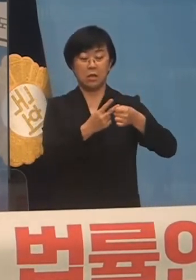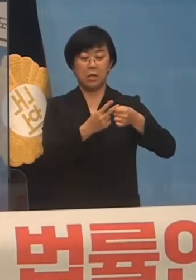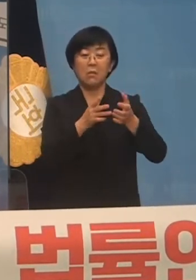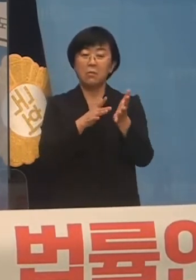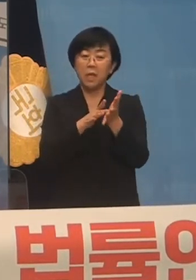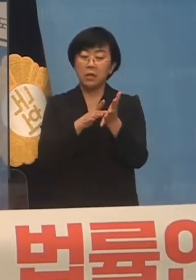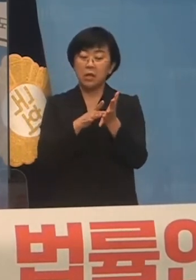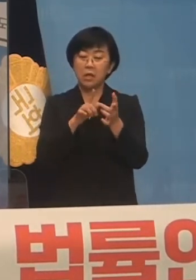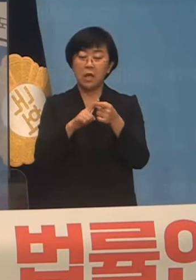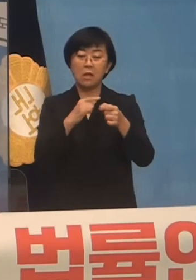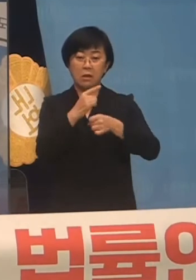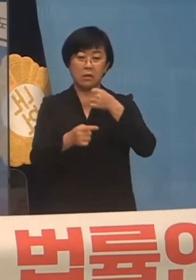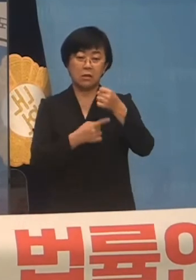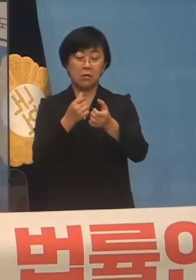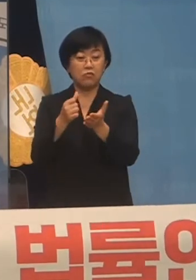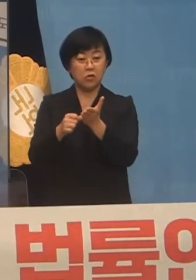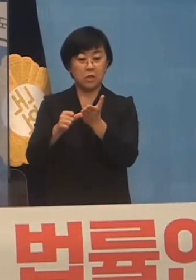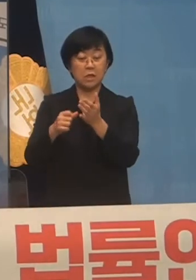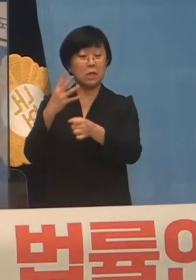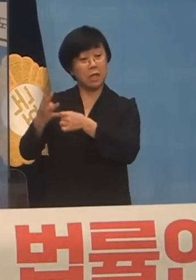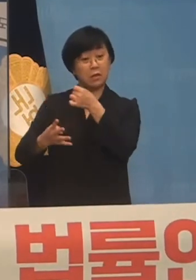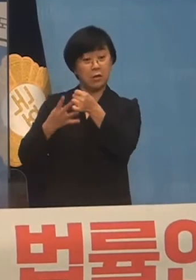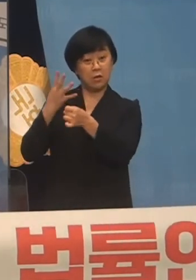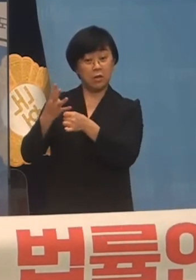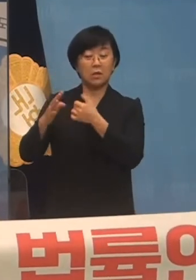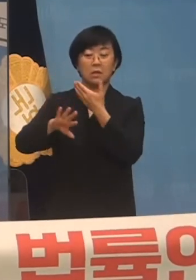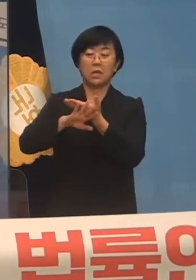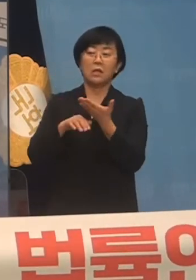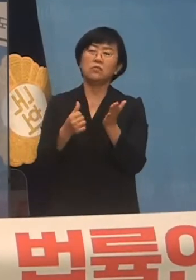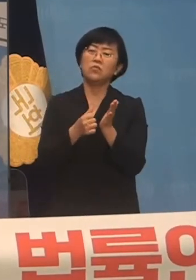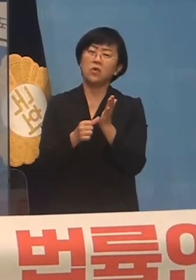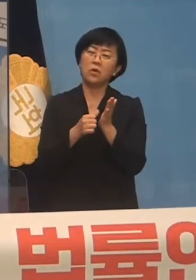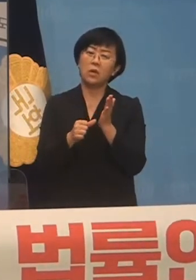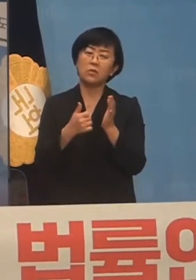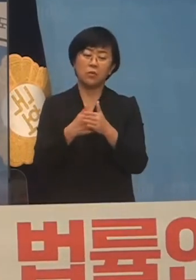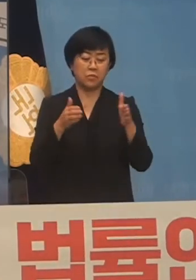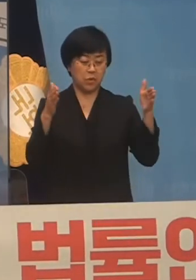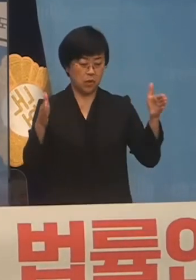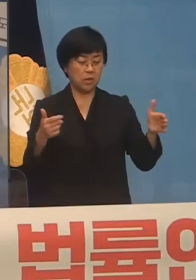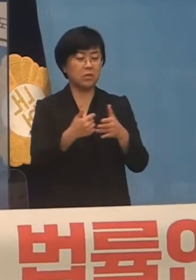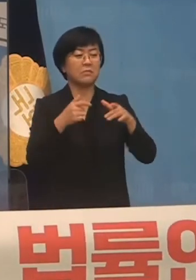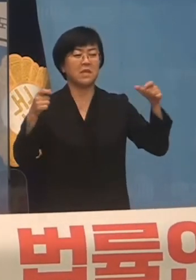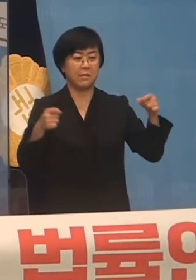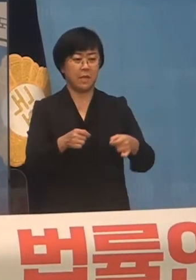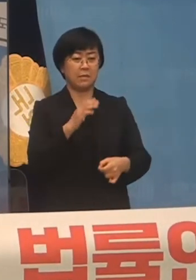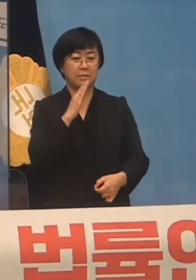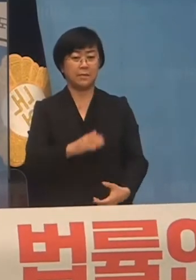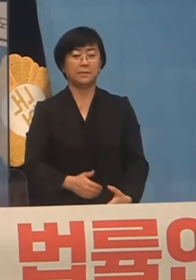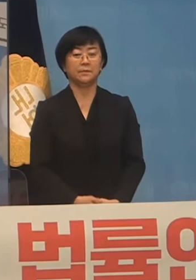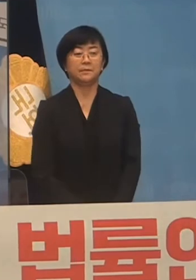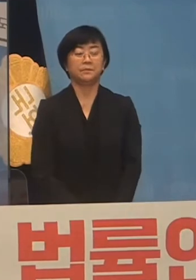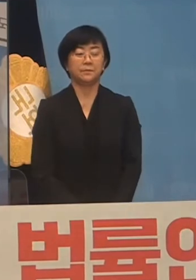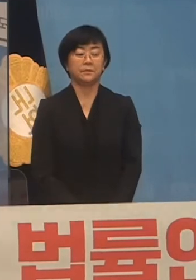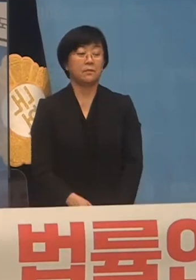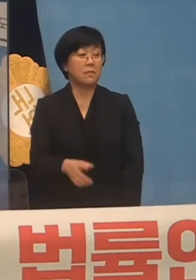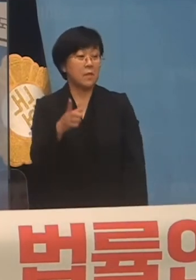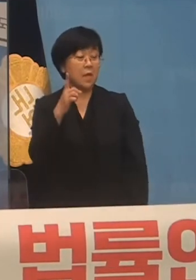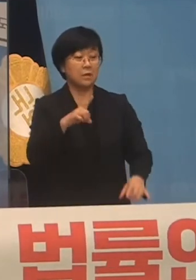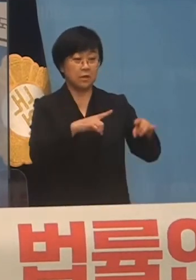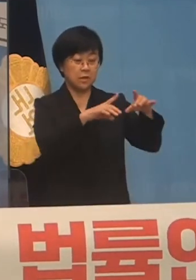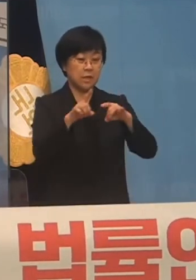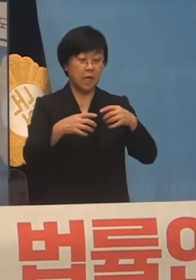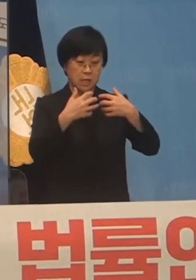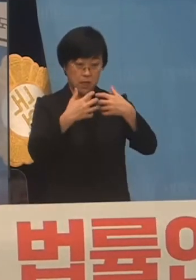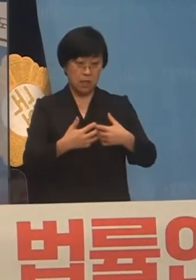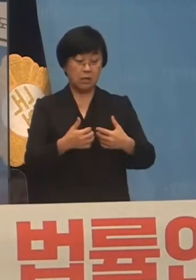배터리는 1년, 부품 보유기간은 4년으로 다른 제품에 비해서 굉장히 기간이 짧은 편입니다. 전자기기